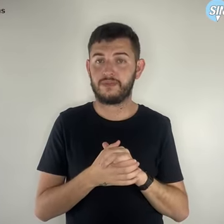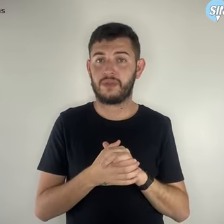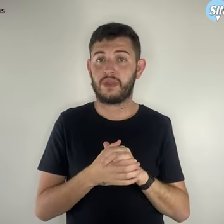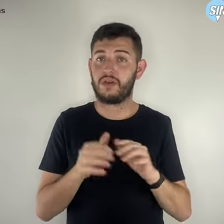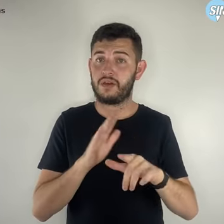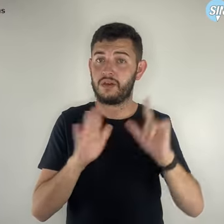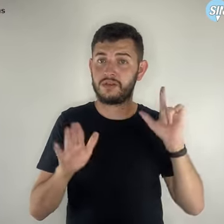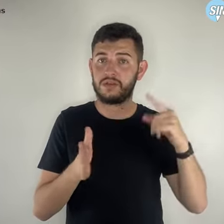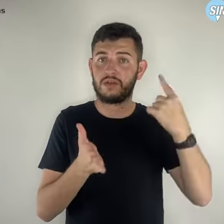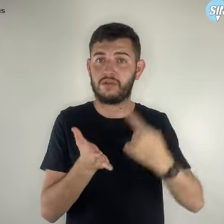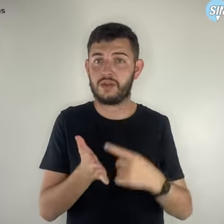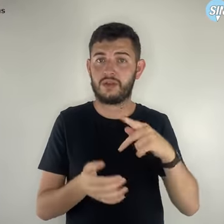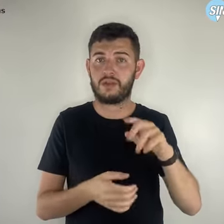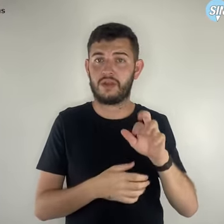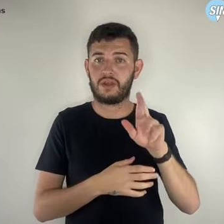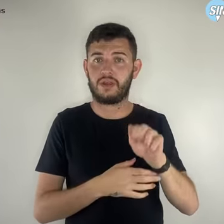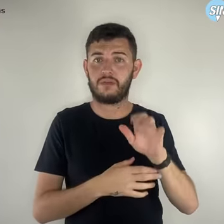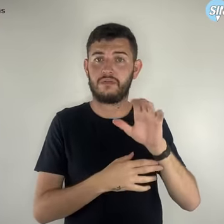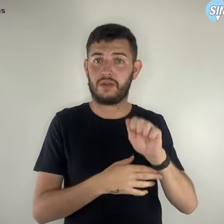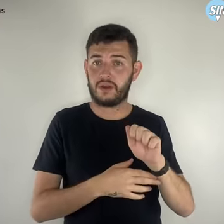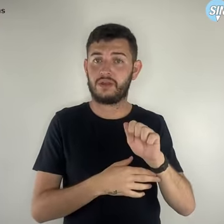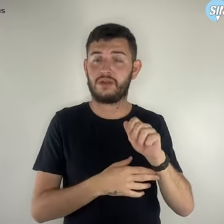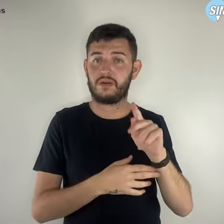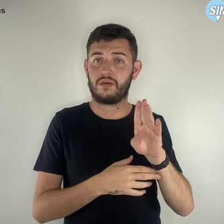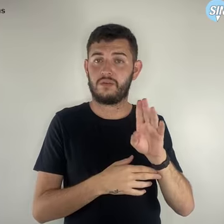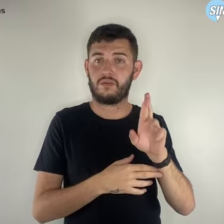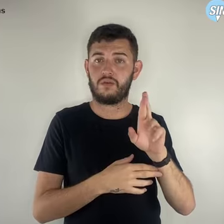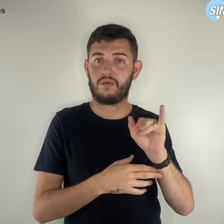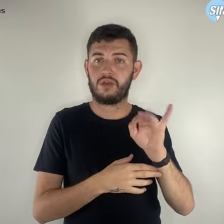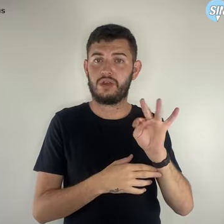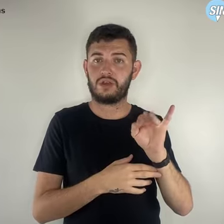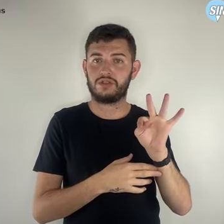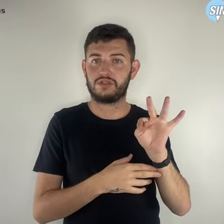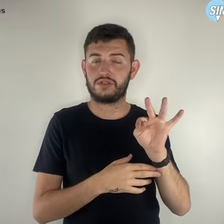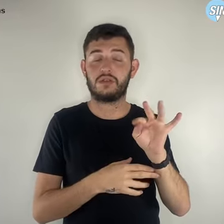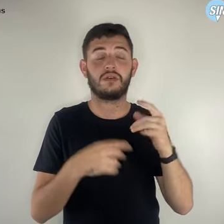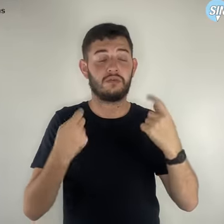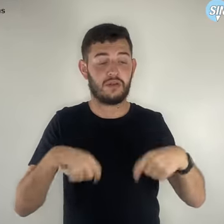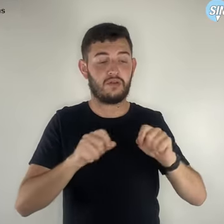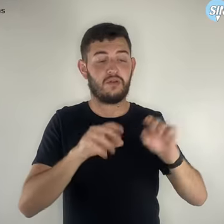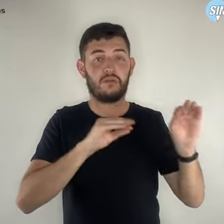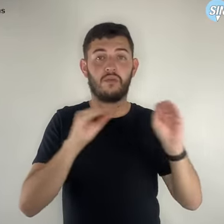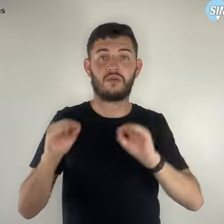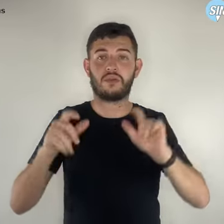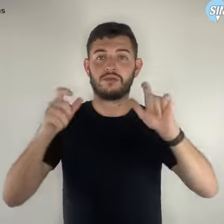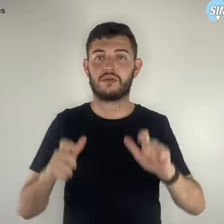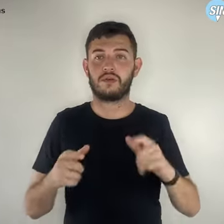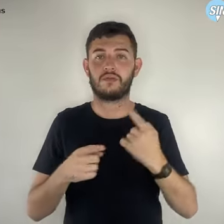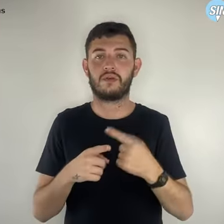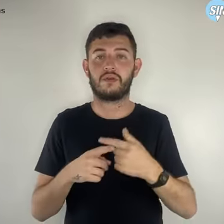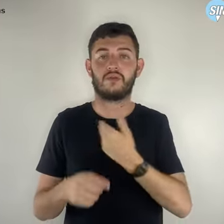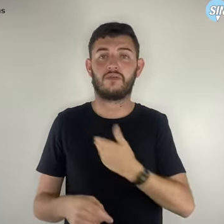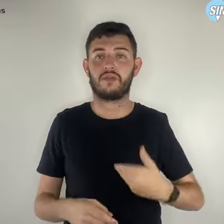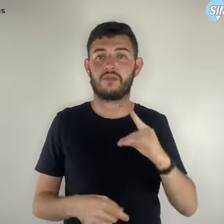prevista para a Praça do Buriti, a Assembleia teve de mudar de local por conta de não autorização do GDF